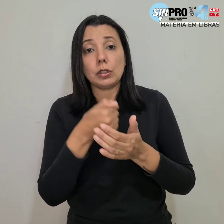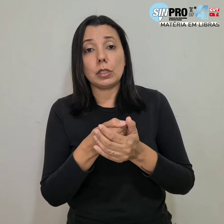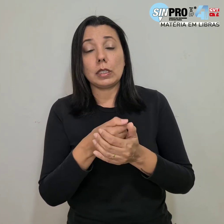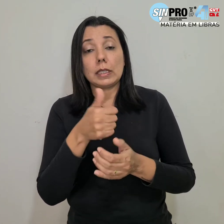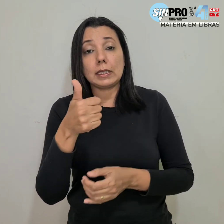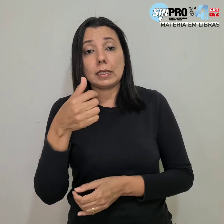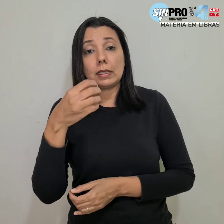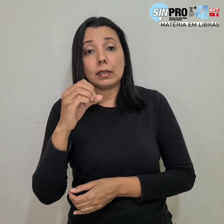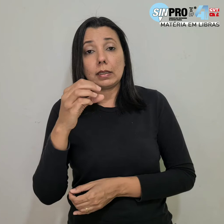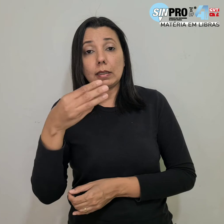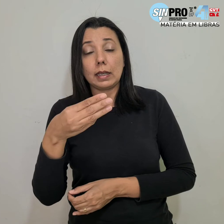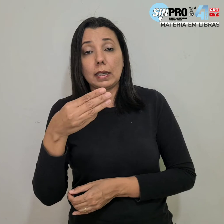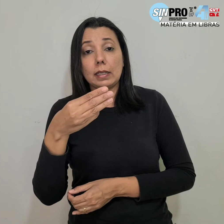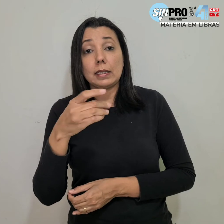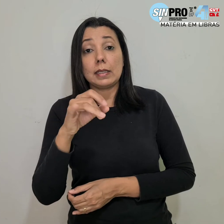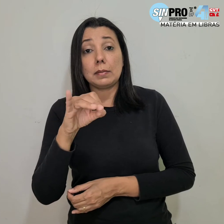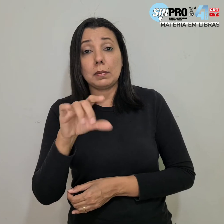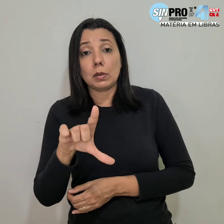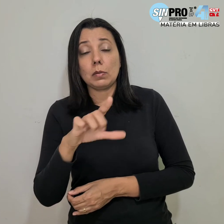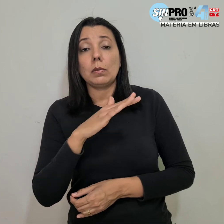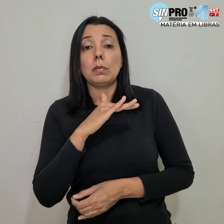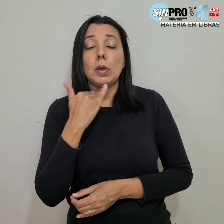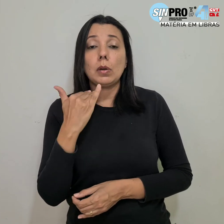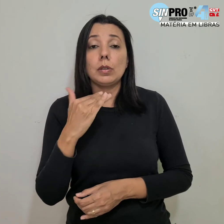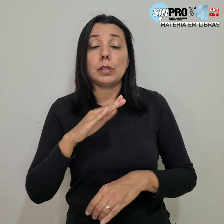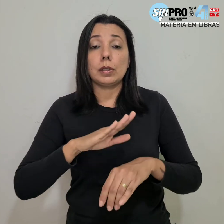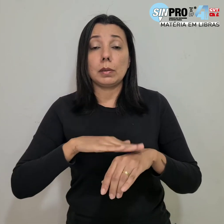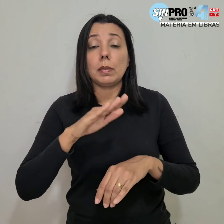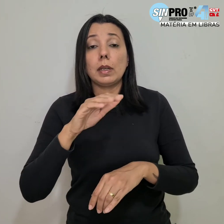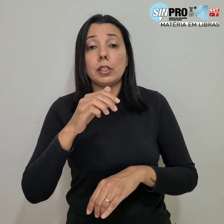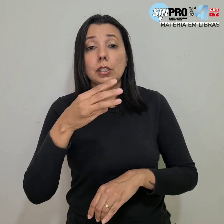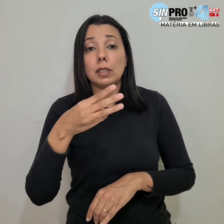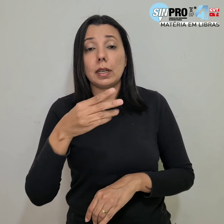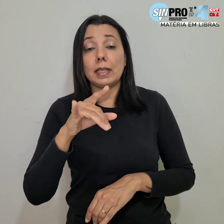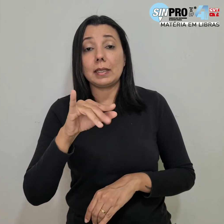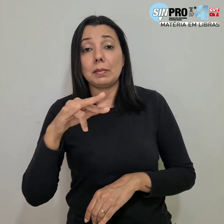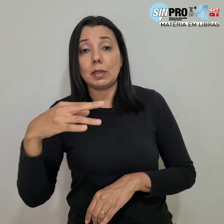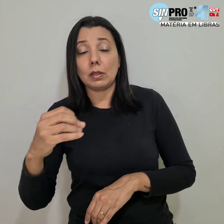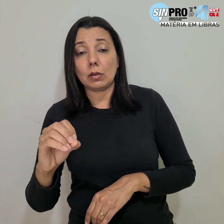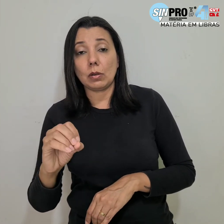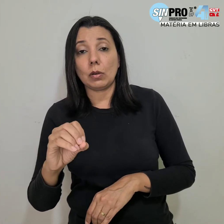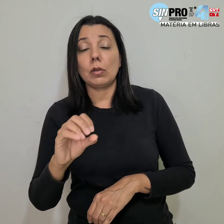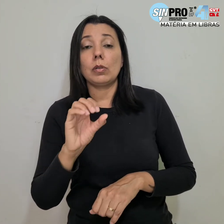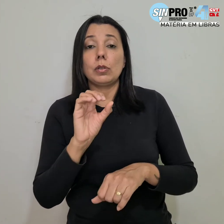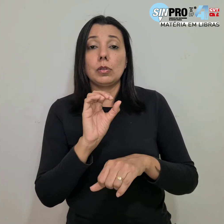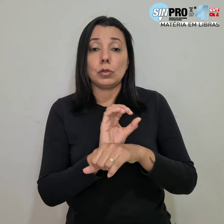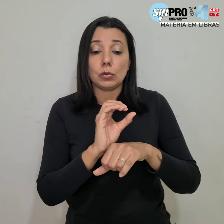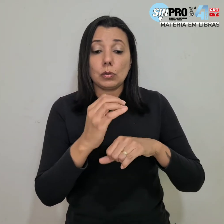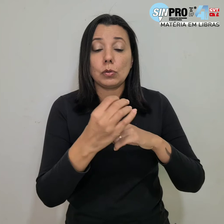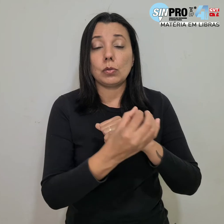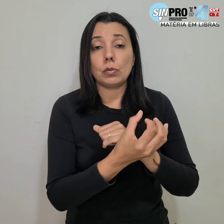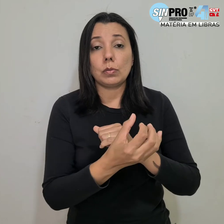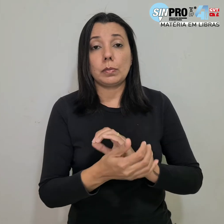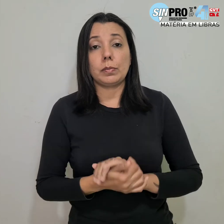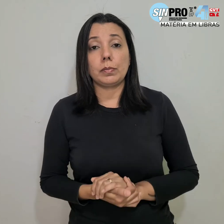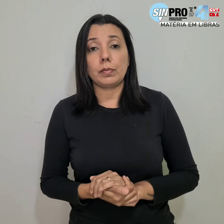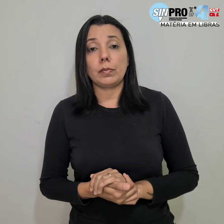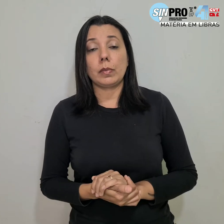óbitos registrados e mais de 3 milhões de diagnósticos de Covid-19,